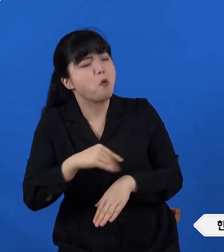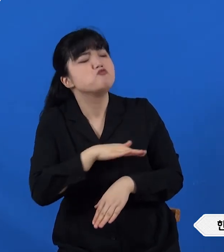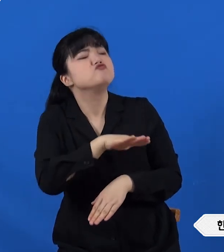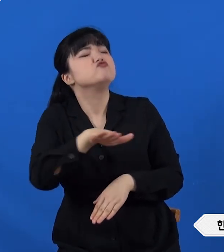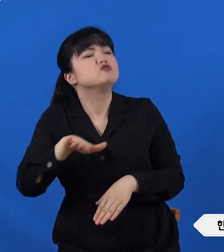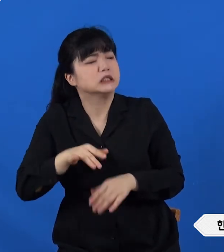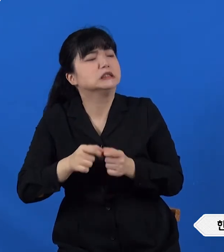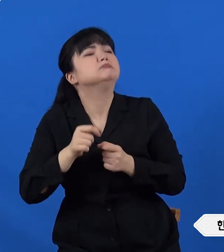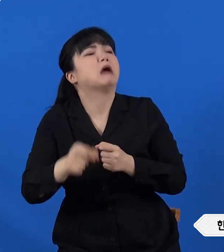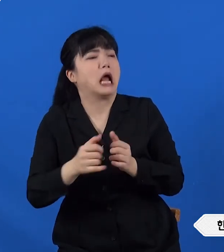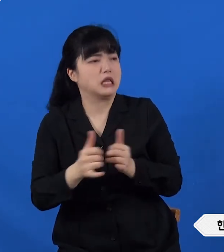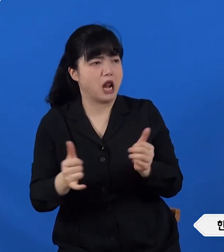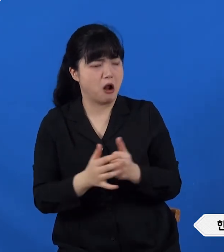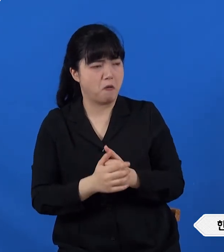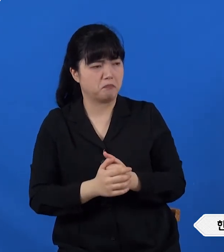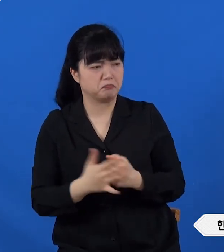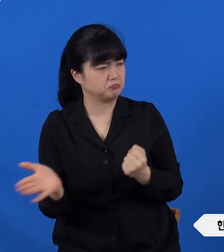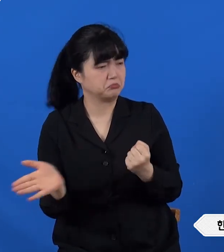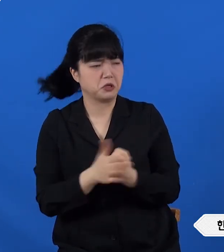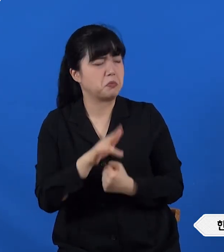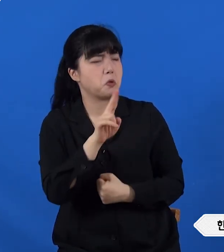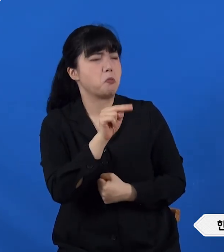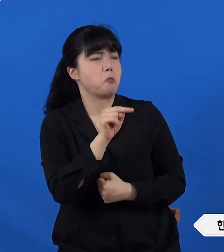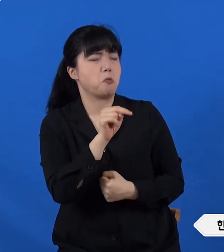사람들이기 때문에 넘겨줄 수 없다는 거죠.